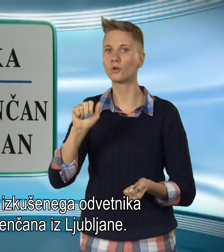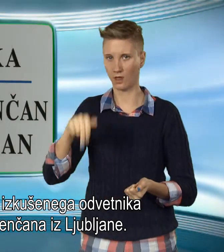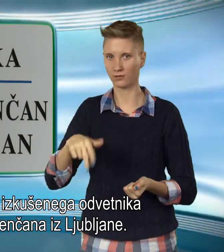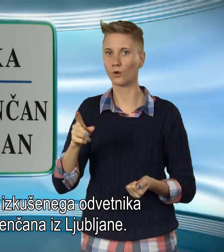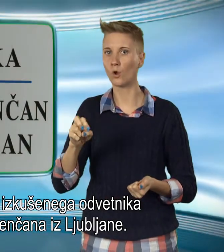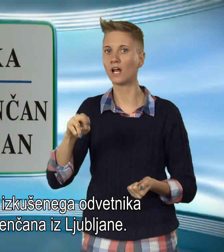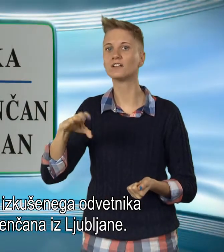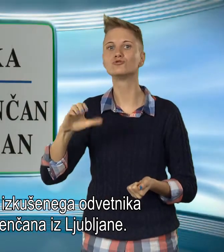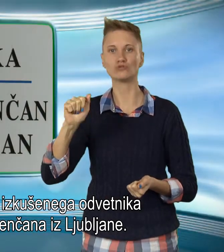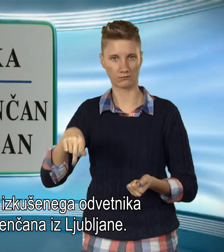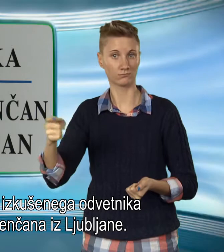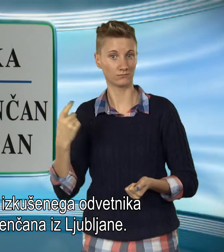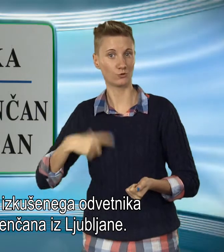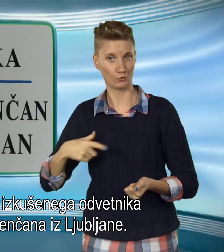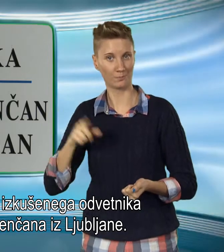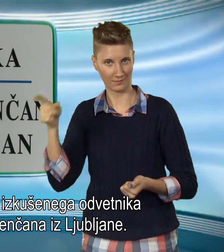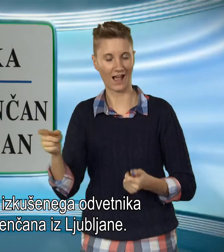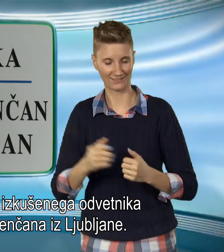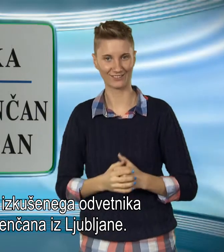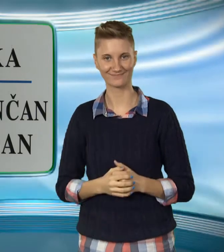Zorana Korenčana iz Ljubljane.